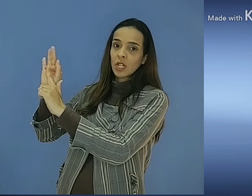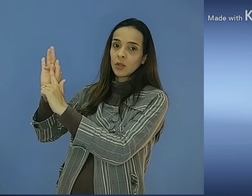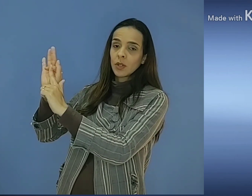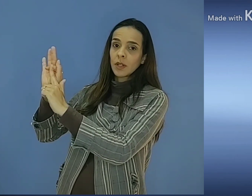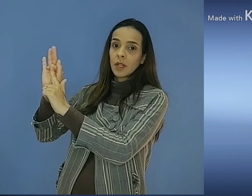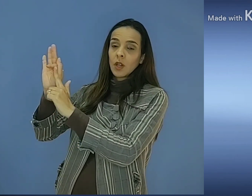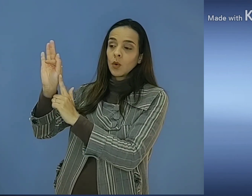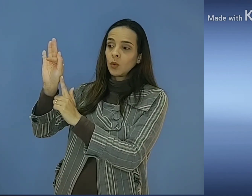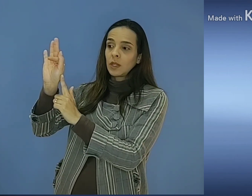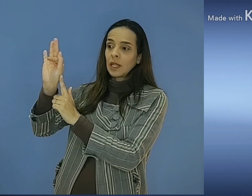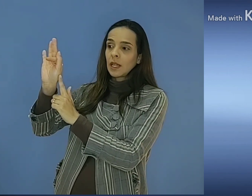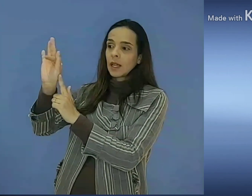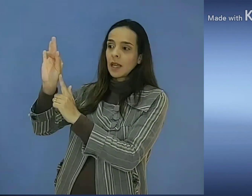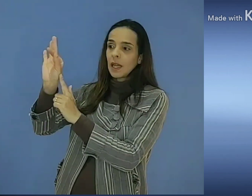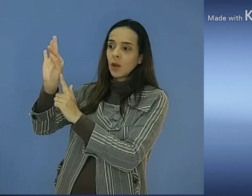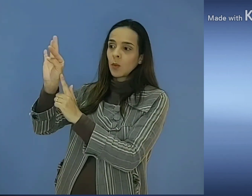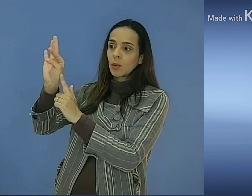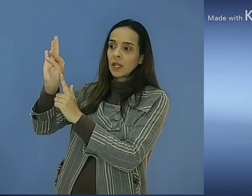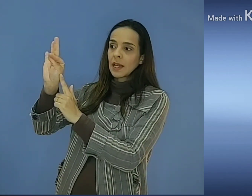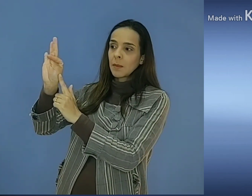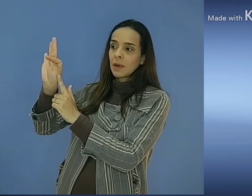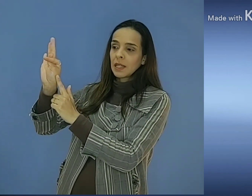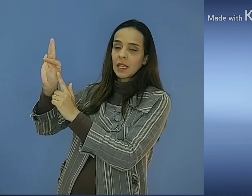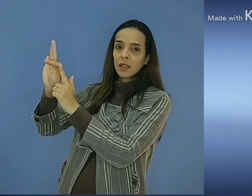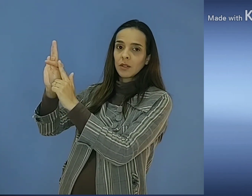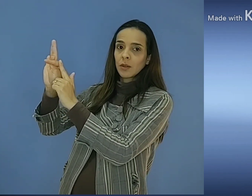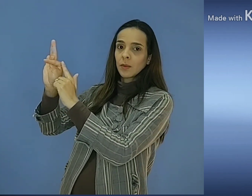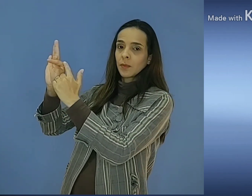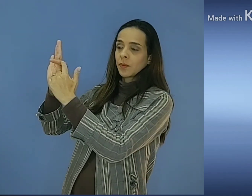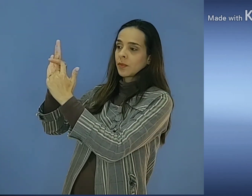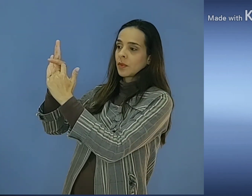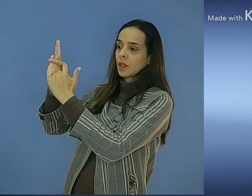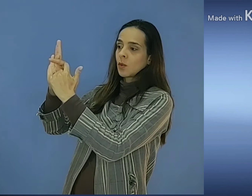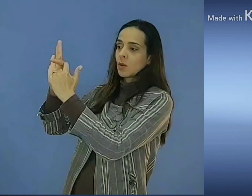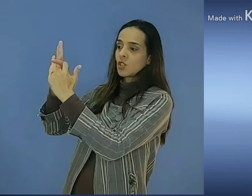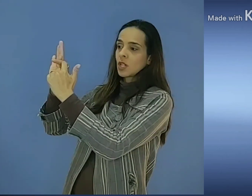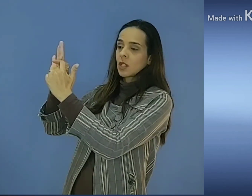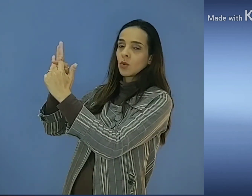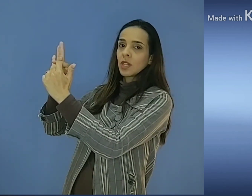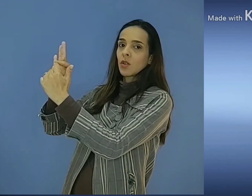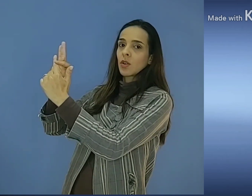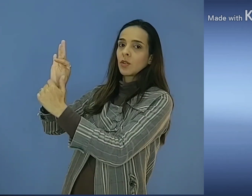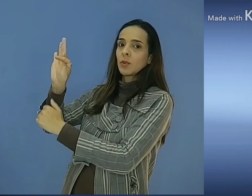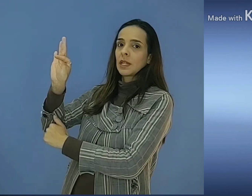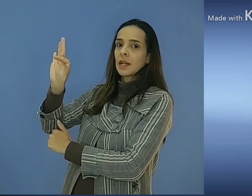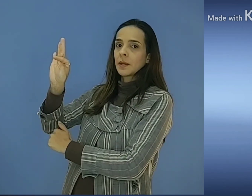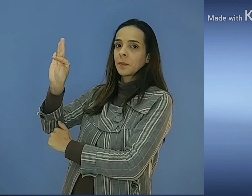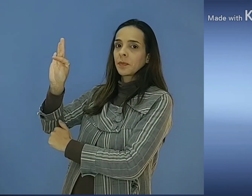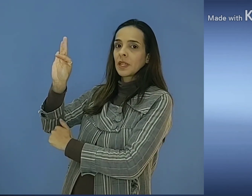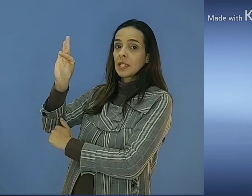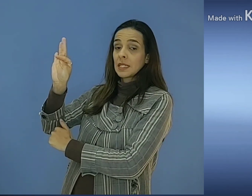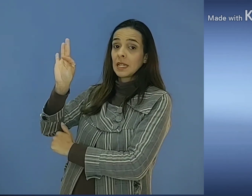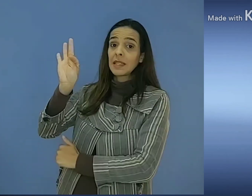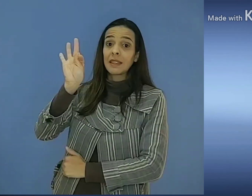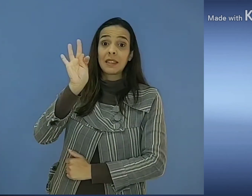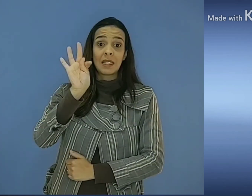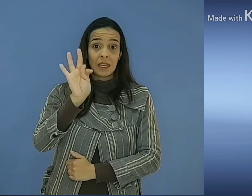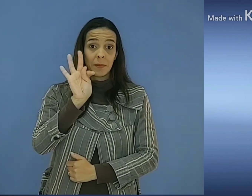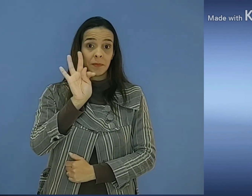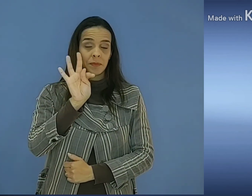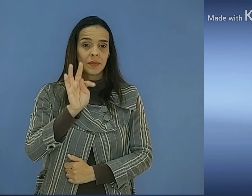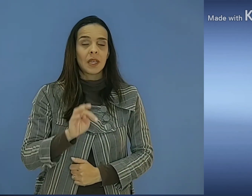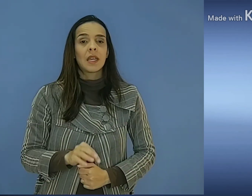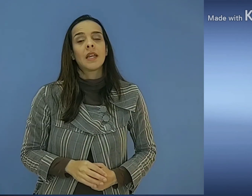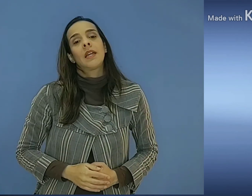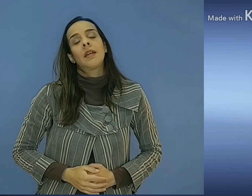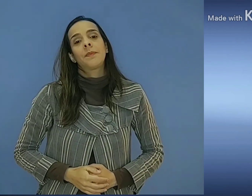o indicador? O T é o polegar para dentro. Então, é o indicador que corta o polegar. Essa é a letra